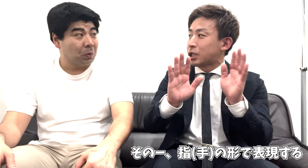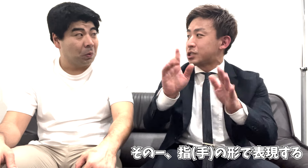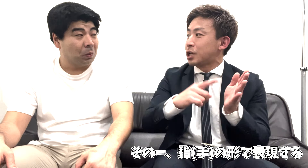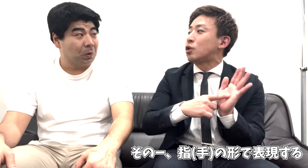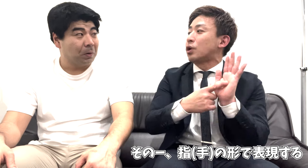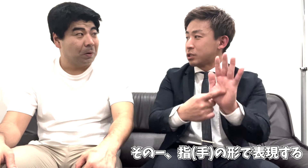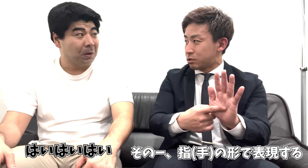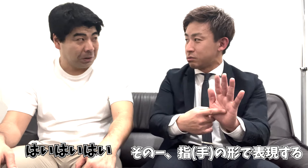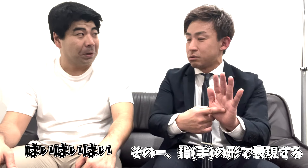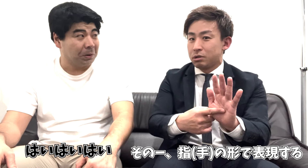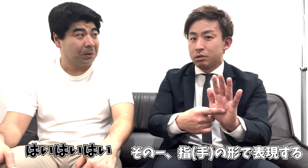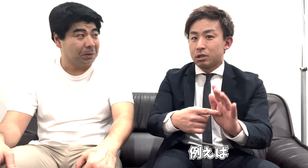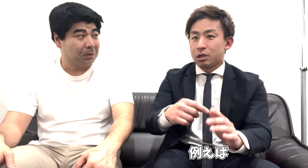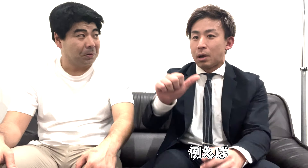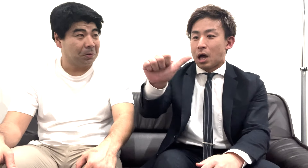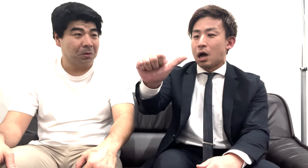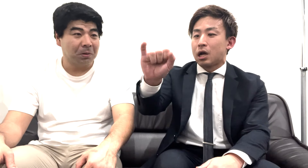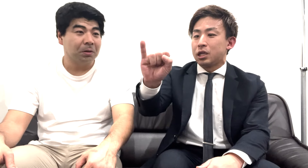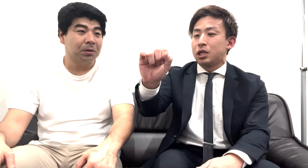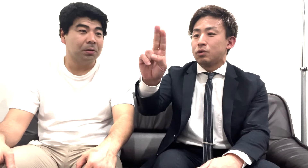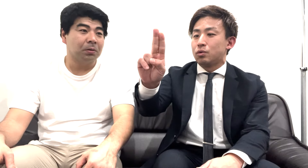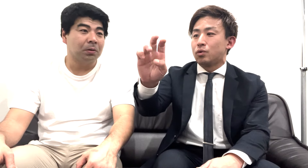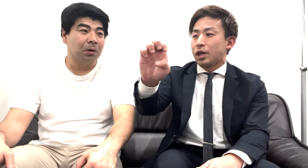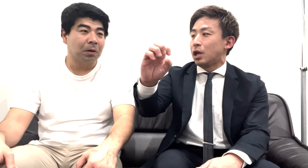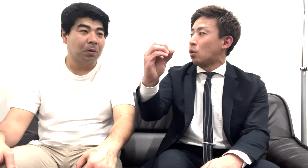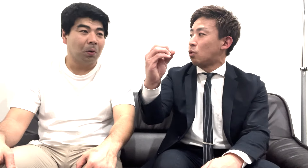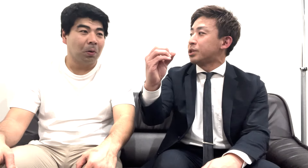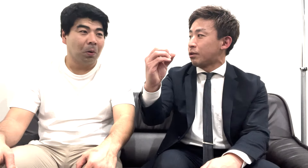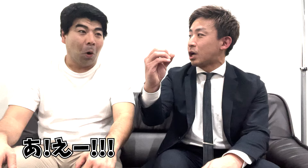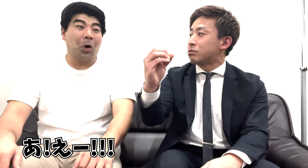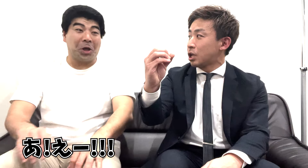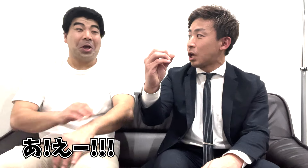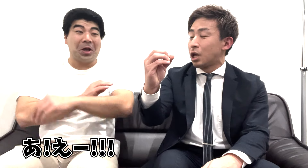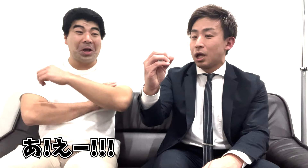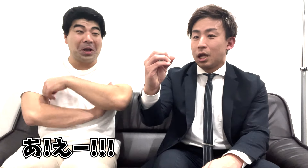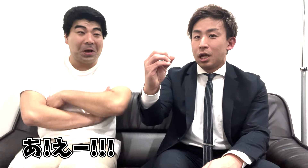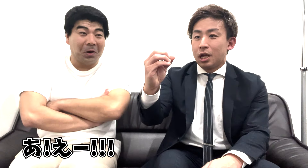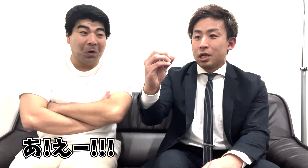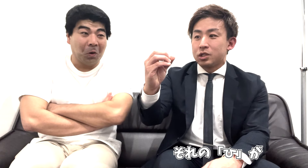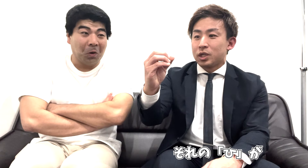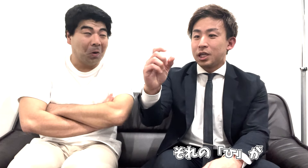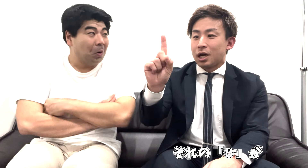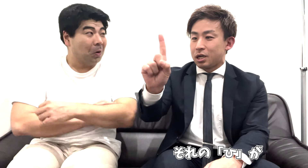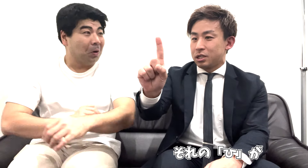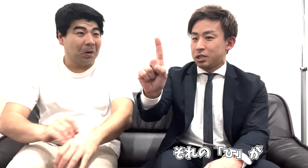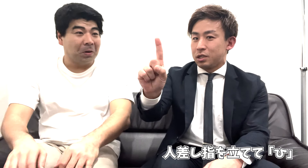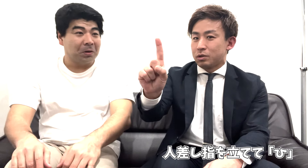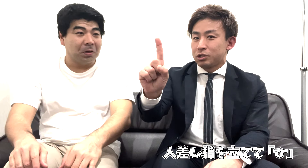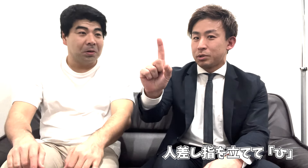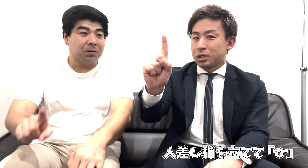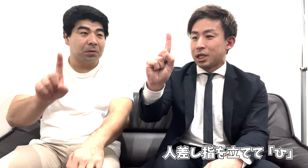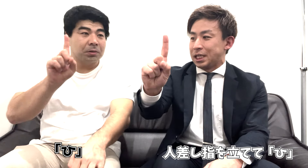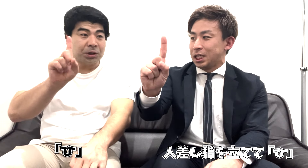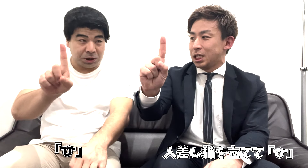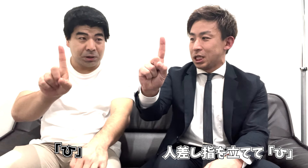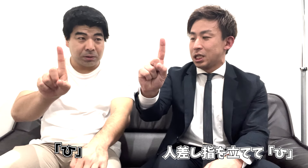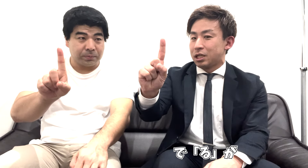で表現する、 はいはいはい、 例えばあ、い、う、え、おみたいな。 おえ ぇ、ー、ひが人差し指立ててひで、る